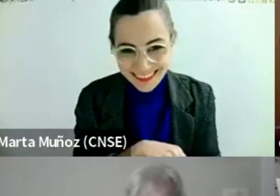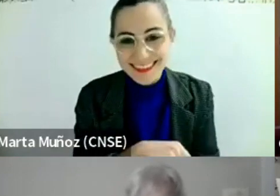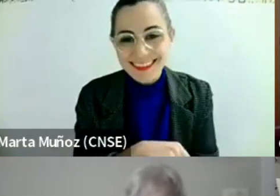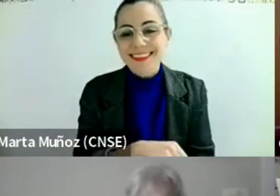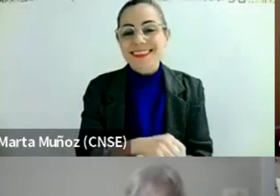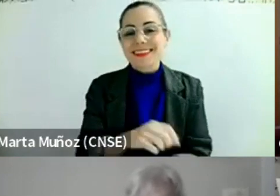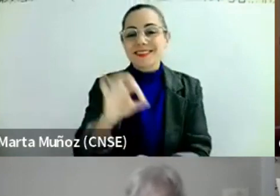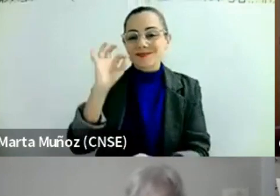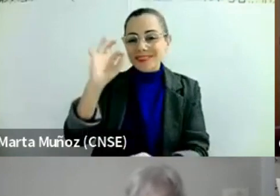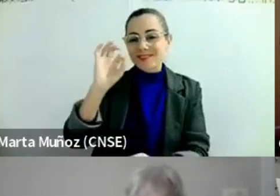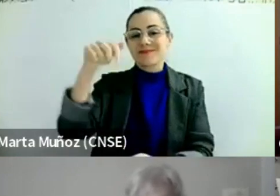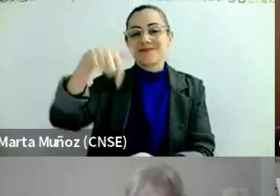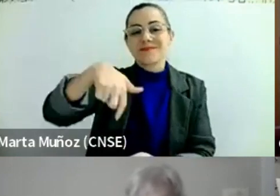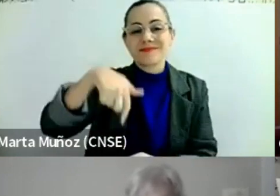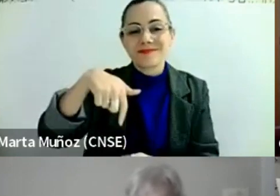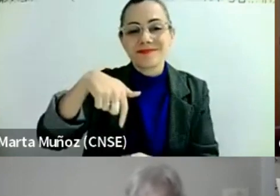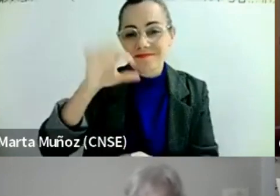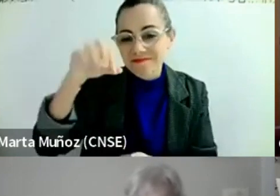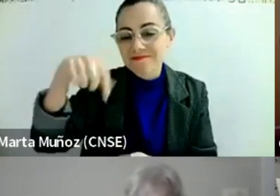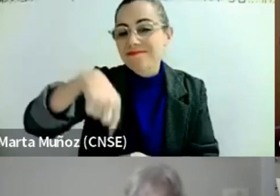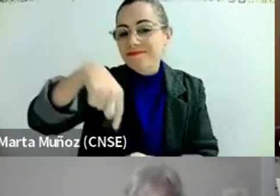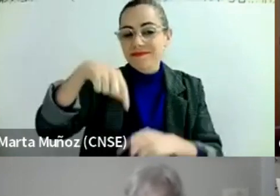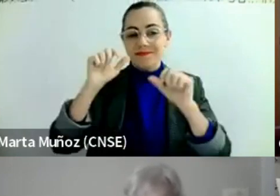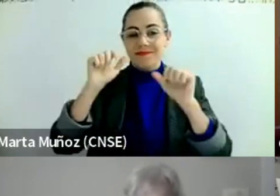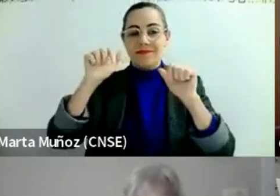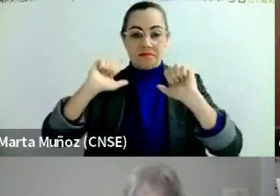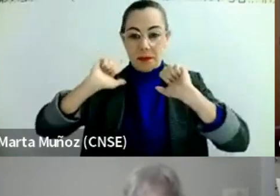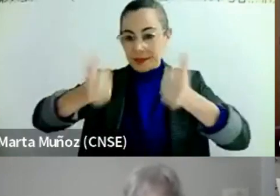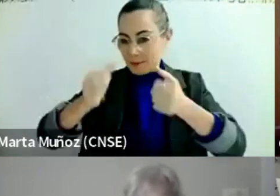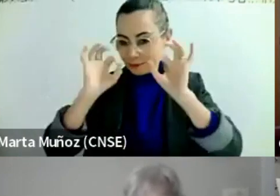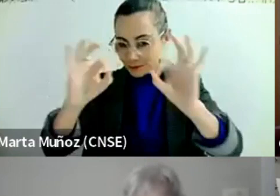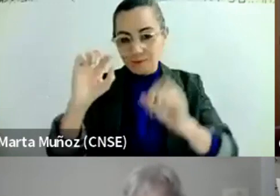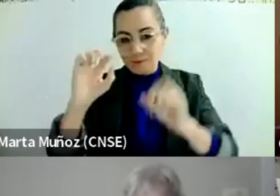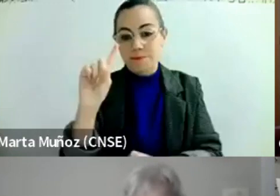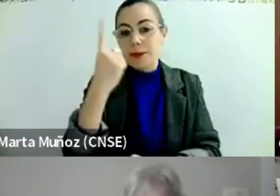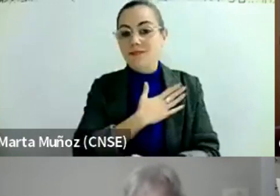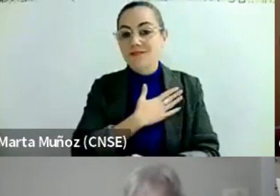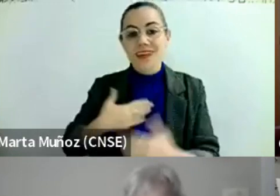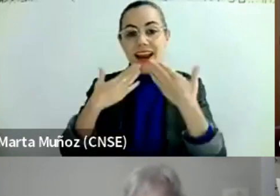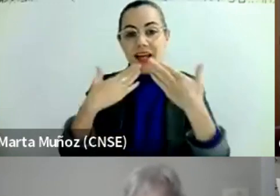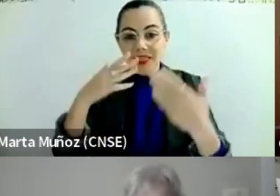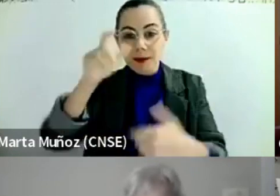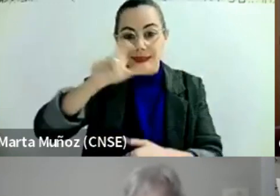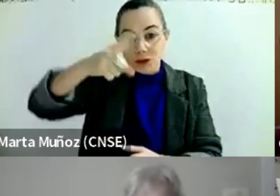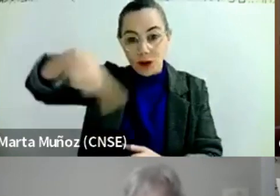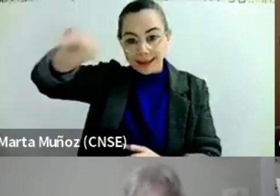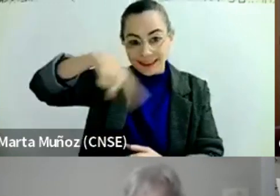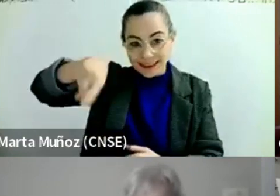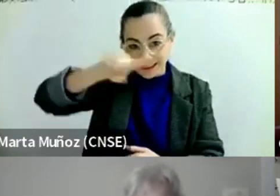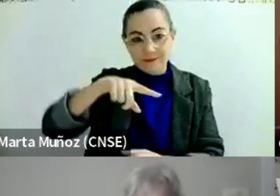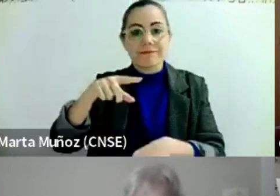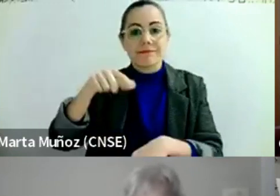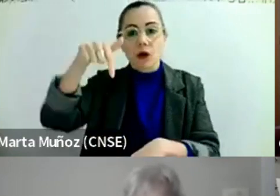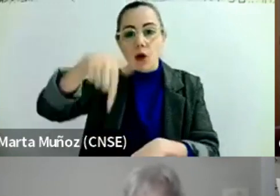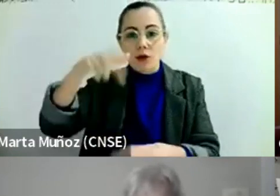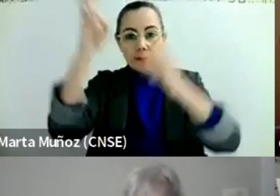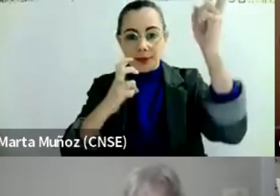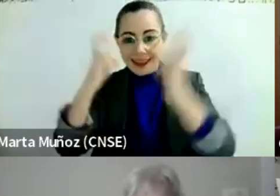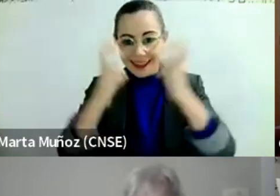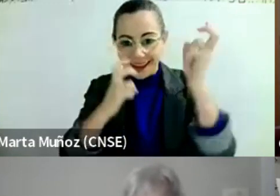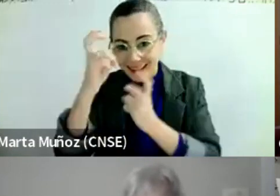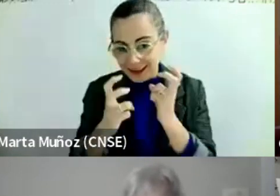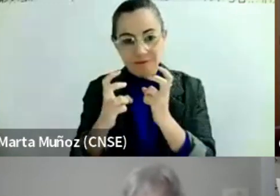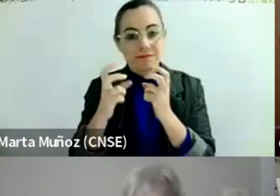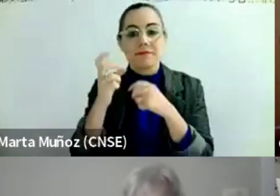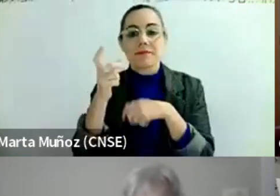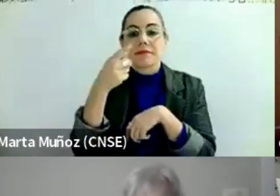de fondo, fenomenal. Venga, pues comenzamos. En primer lugar, quiero agradecer la presencia de